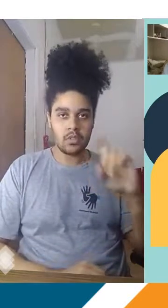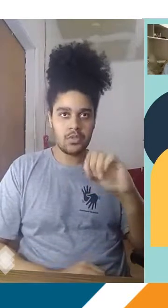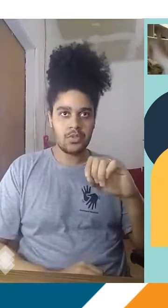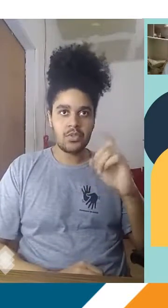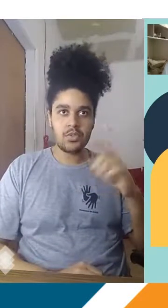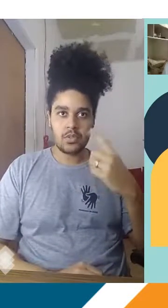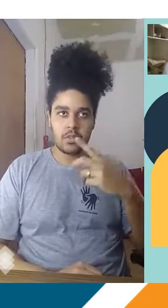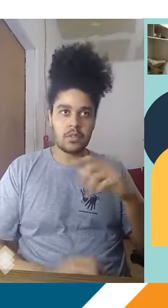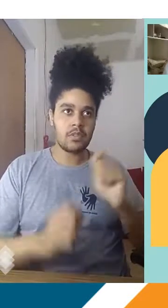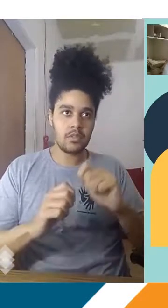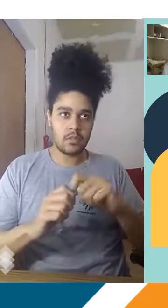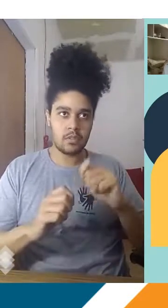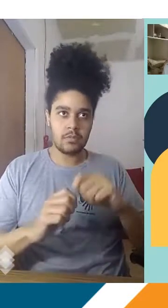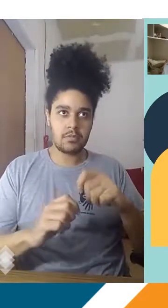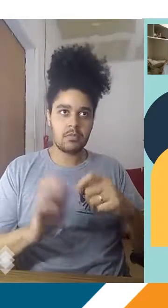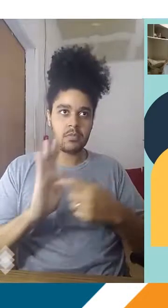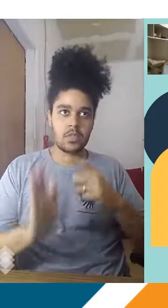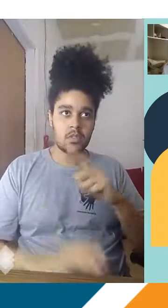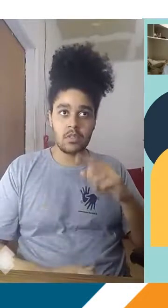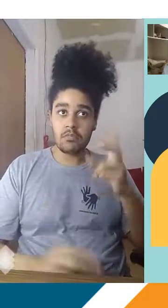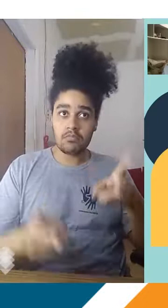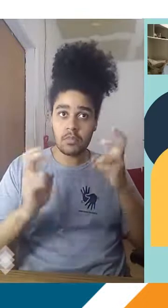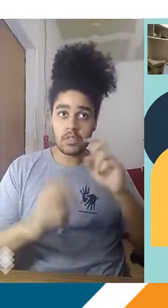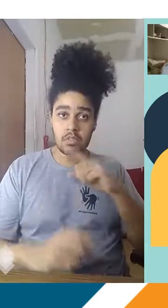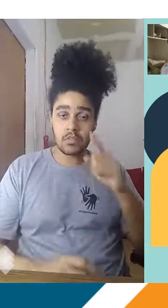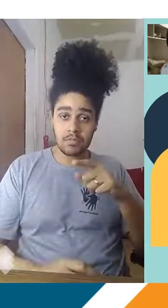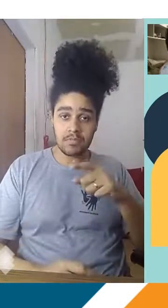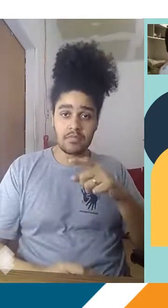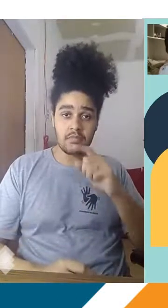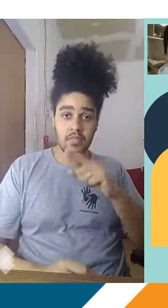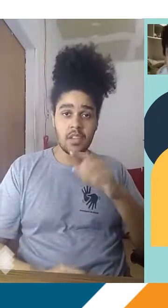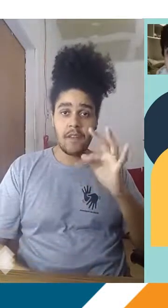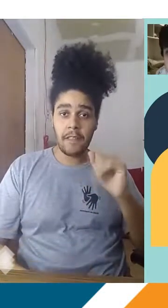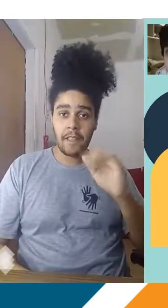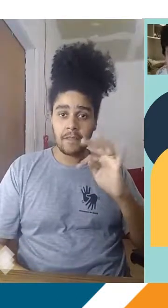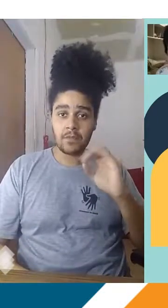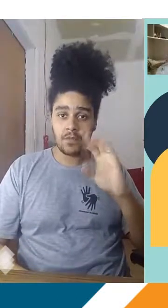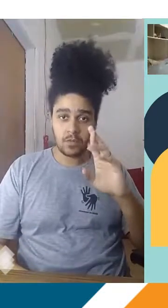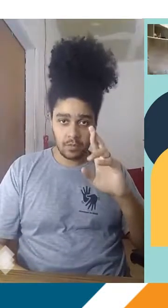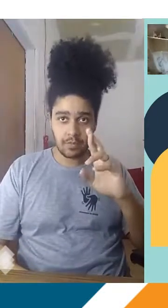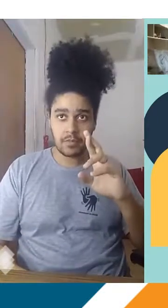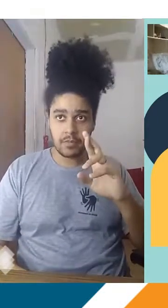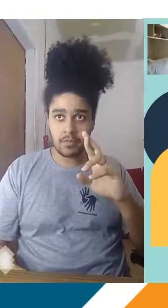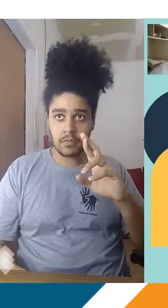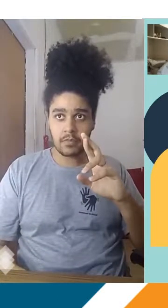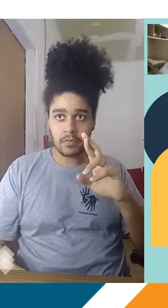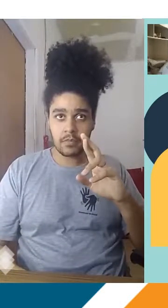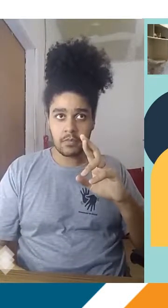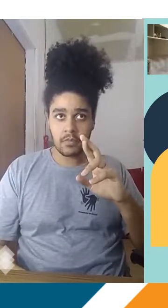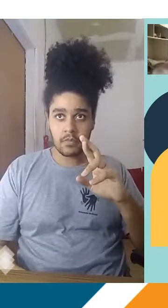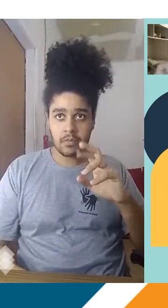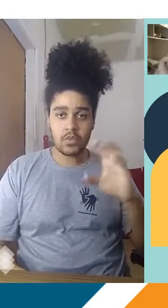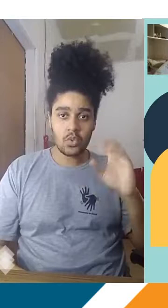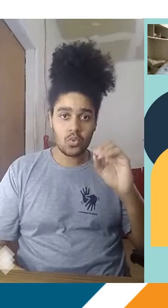vai trazer a princípio da circularidade logo de cara, reparem, levando em conta todos esses fatores. Quais fatores? O que nós falamos aqui no texto